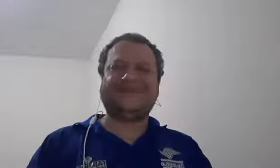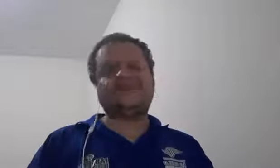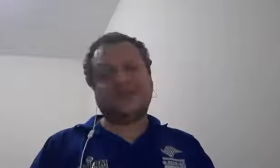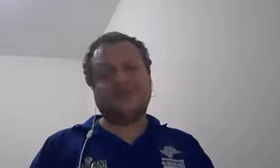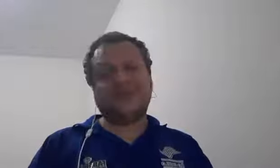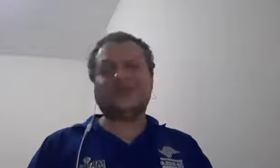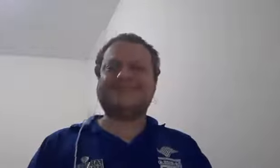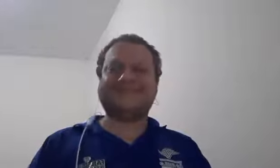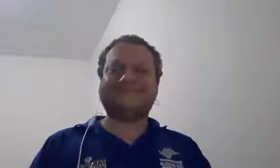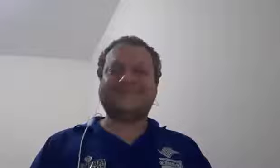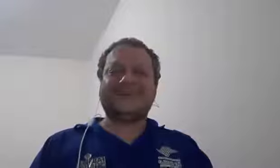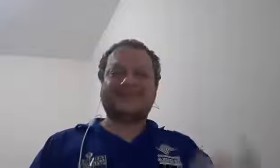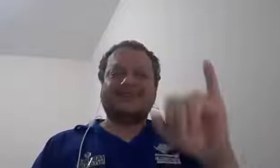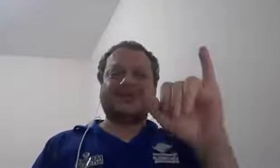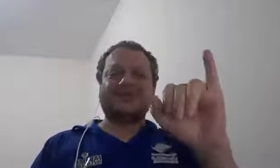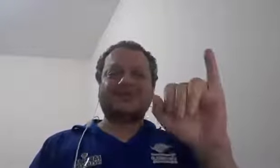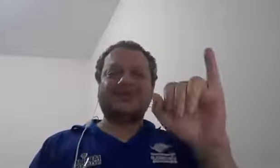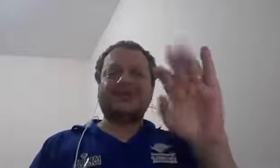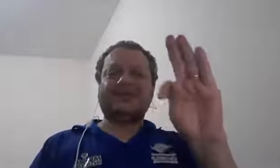E finalmente, sinal de